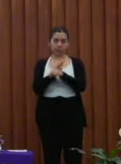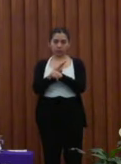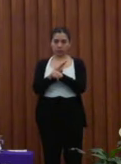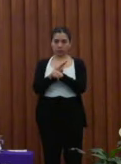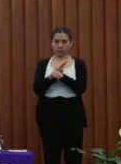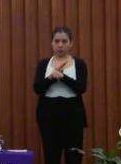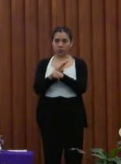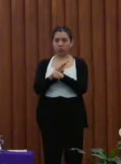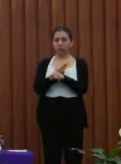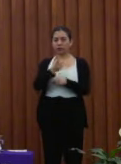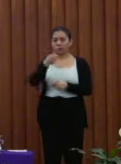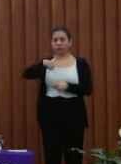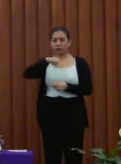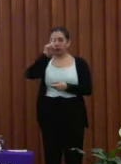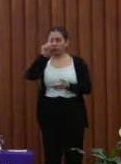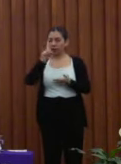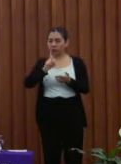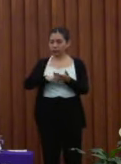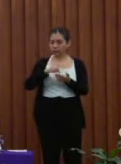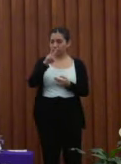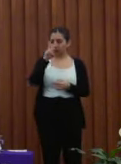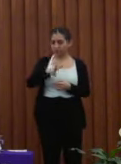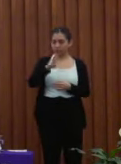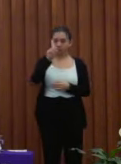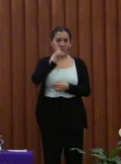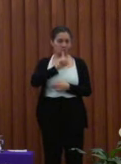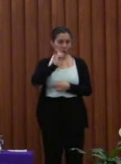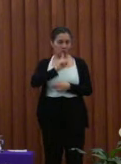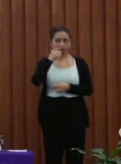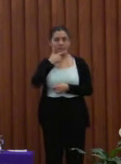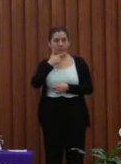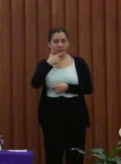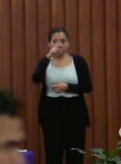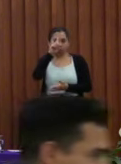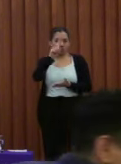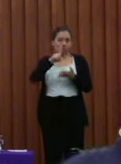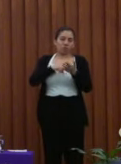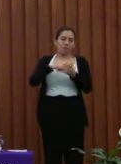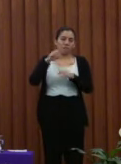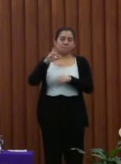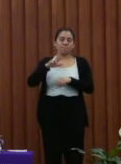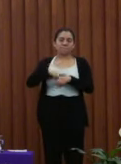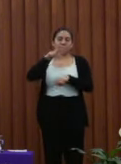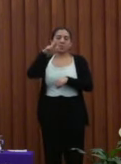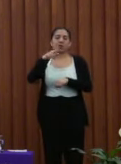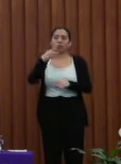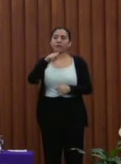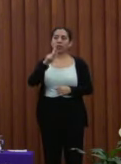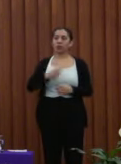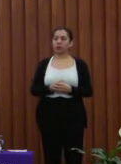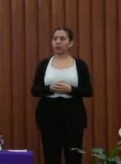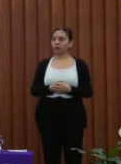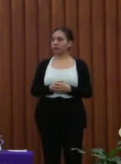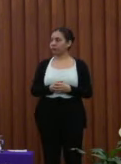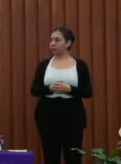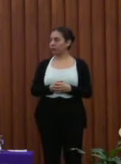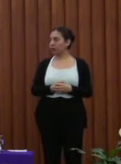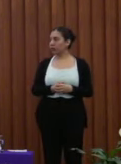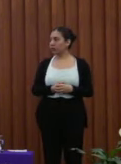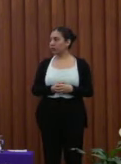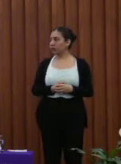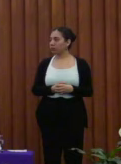subreportados, ¿no? Que el número real de mujeres lesbianas es mayor, pero que se